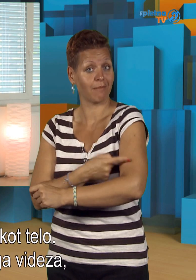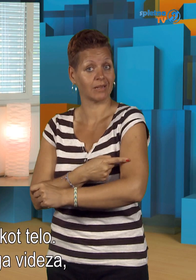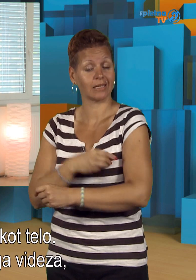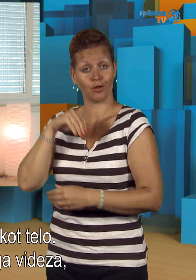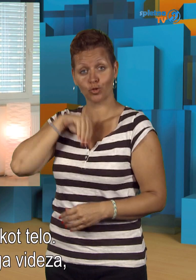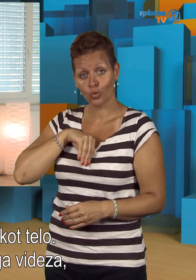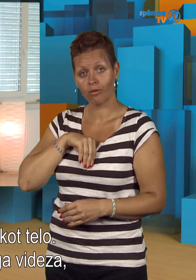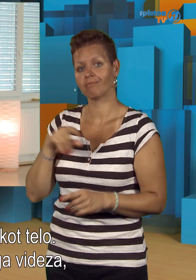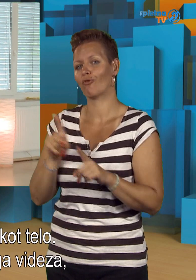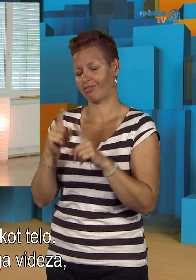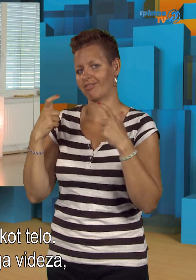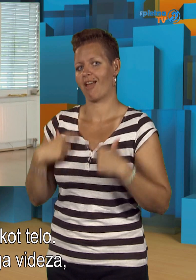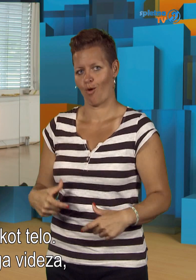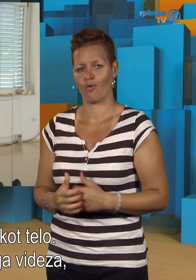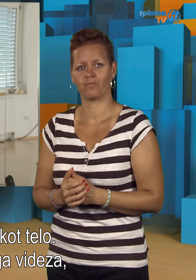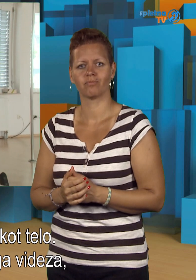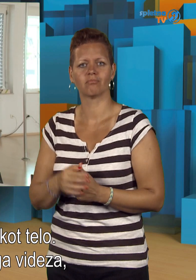telo.